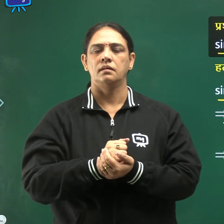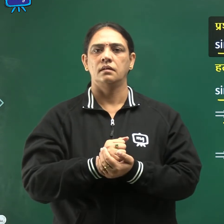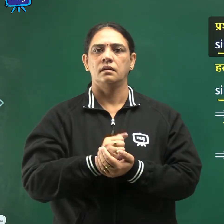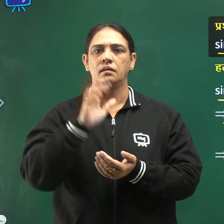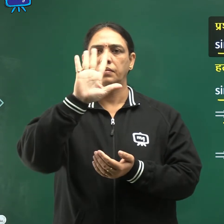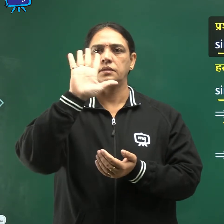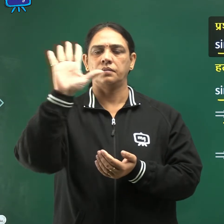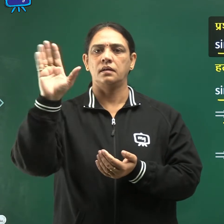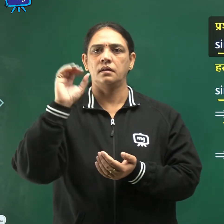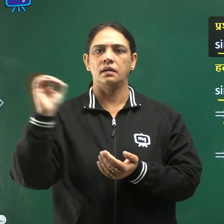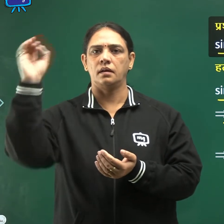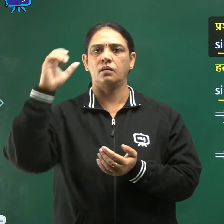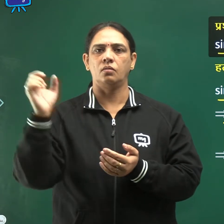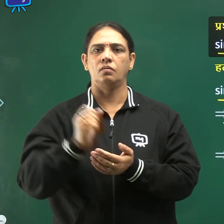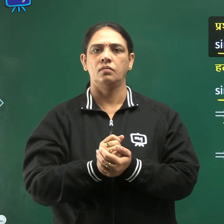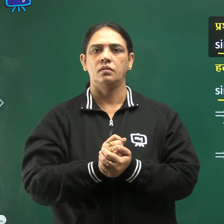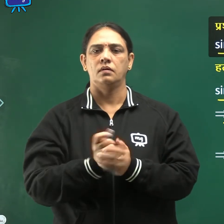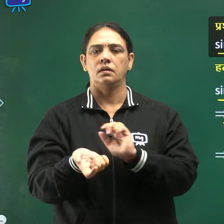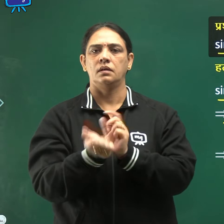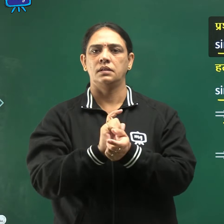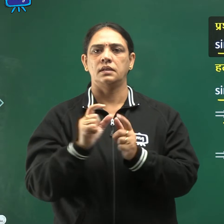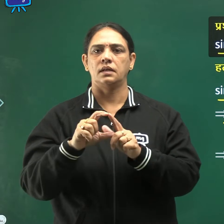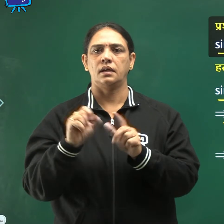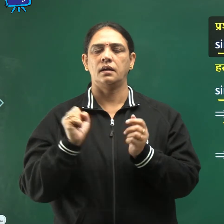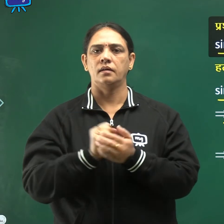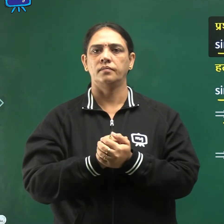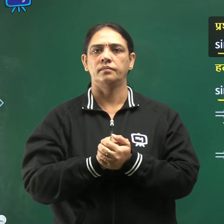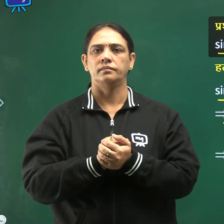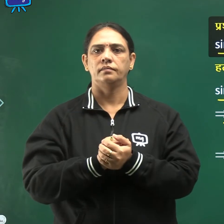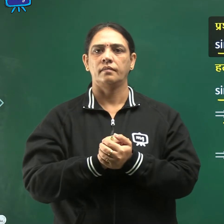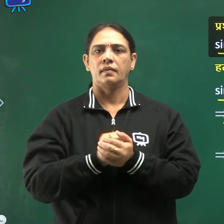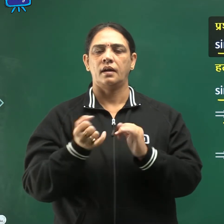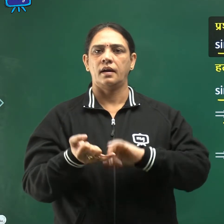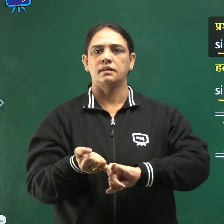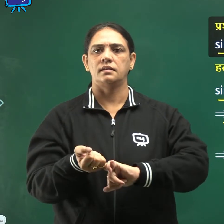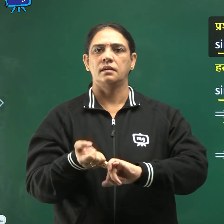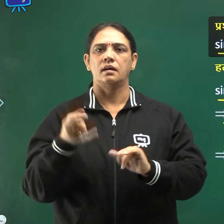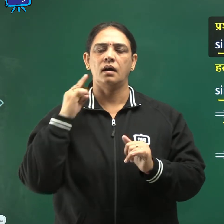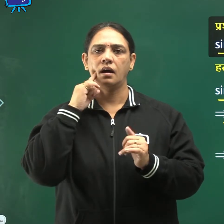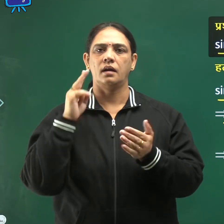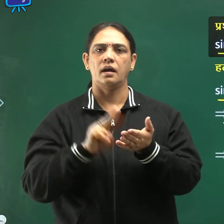55 डिग्री को चेंज करेंगे साइन